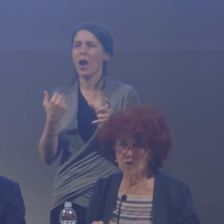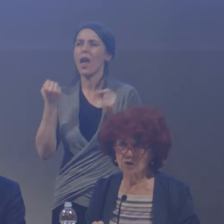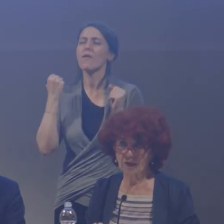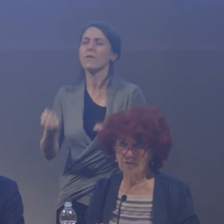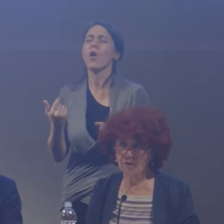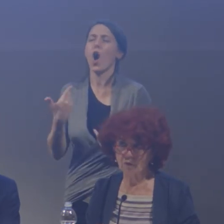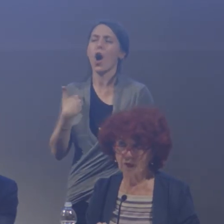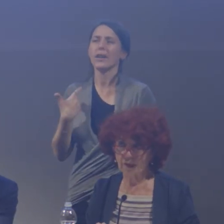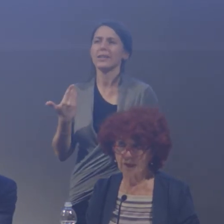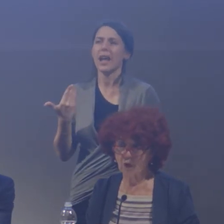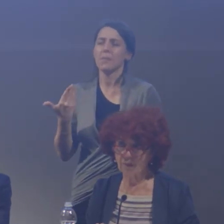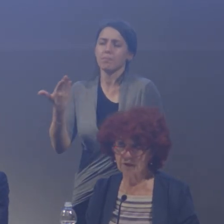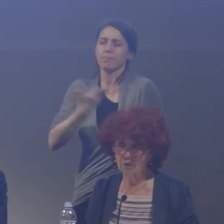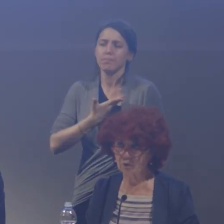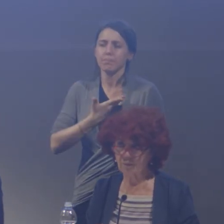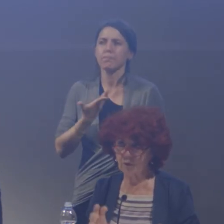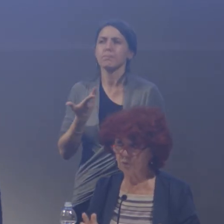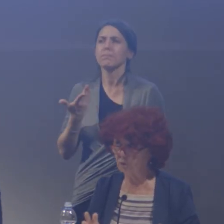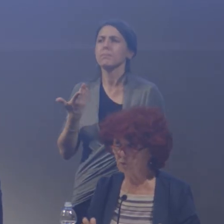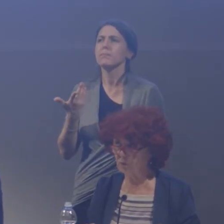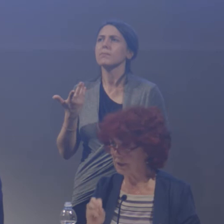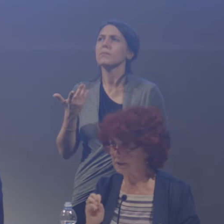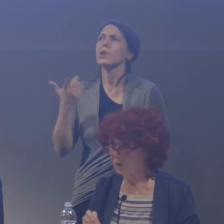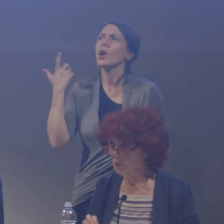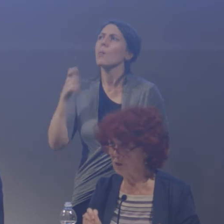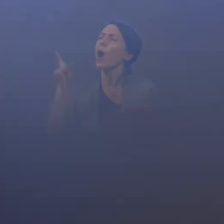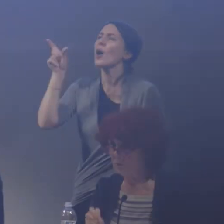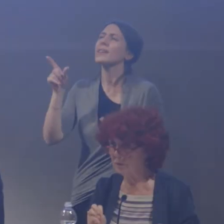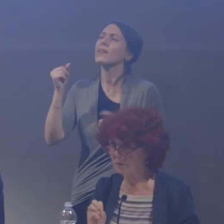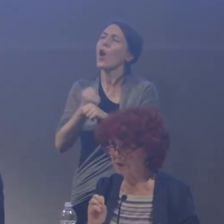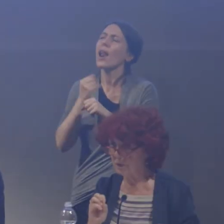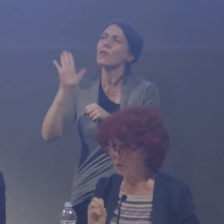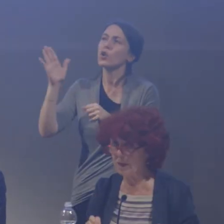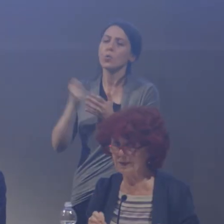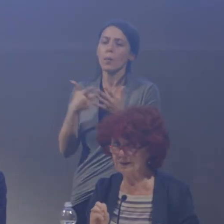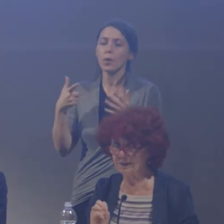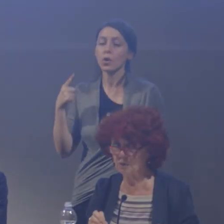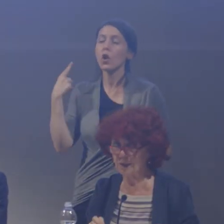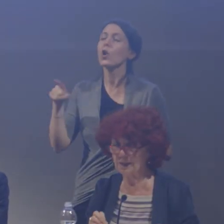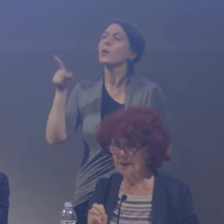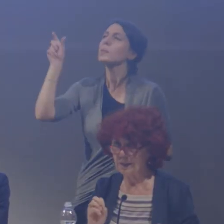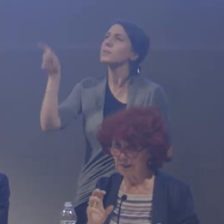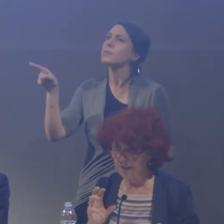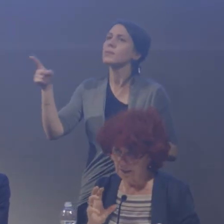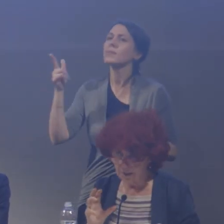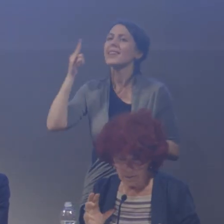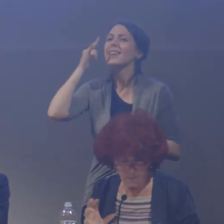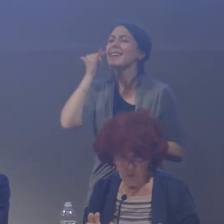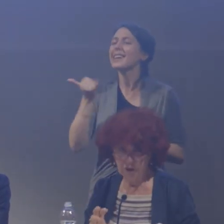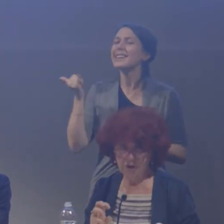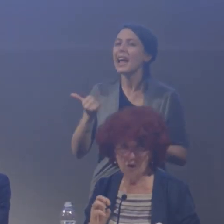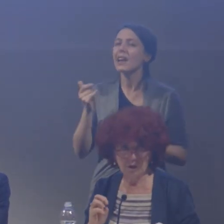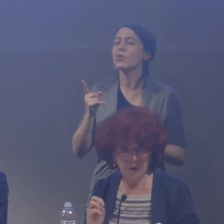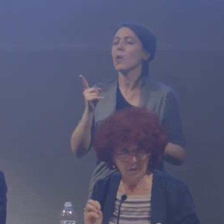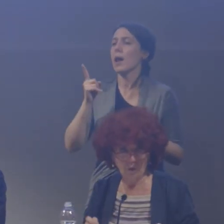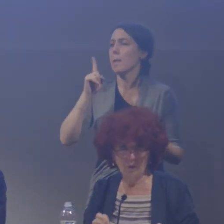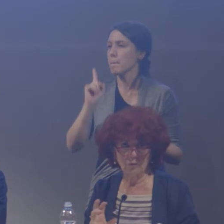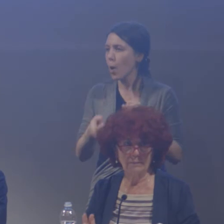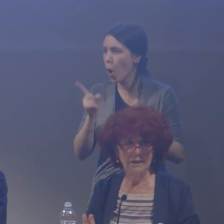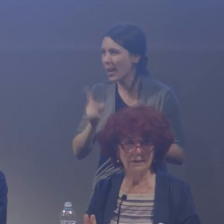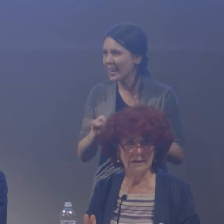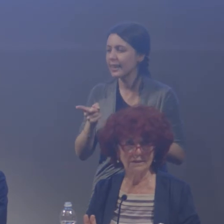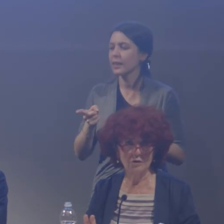a considerare la figura e l'opera di Tullio De Mauro un punto importante. Lui è uno di quegli intellettuali politici